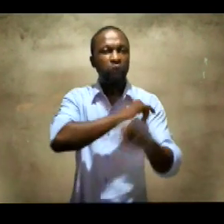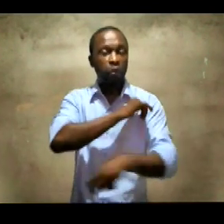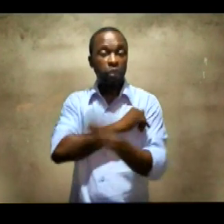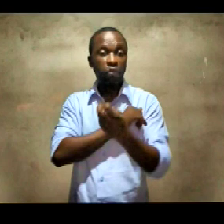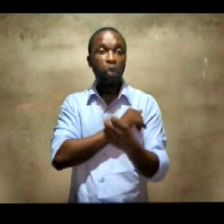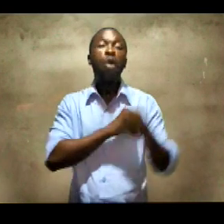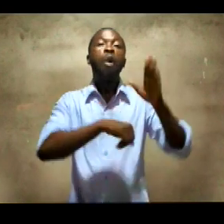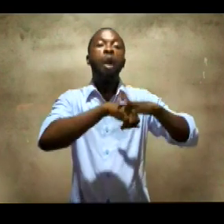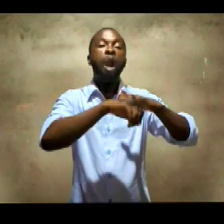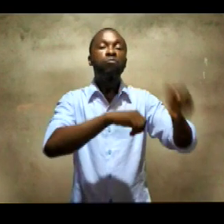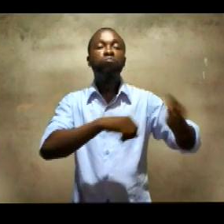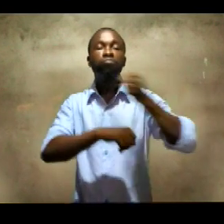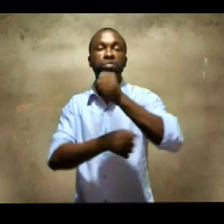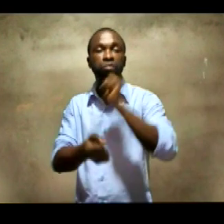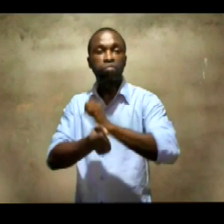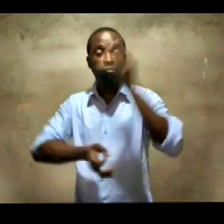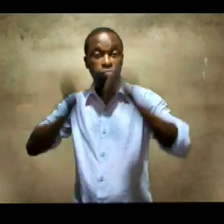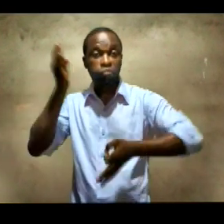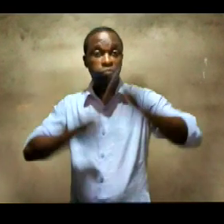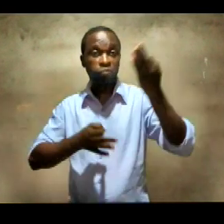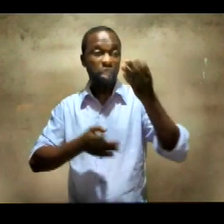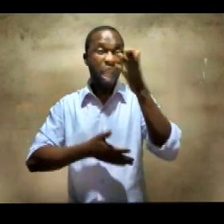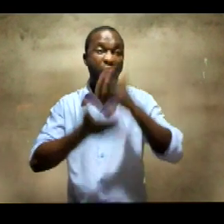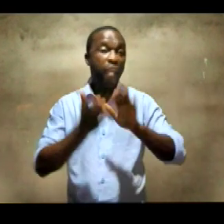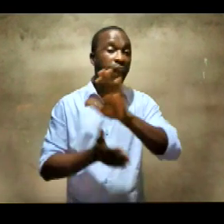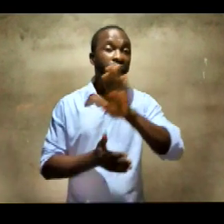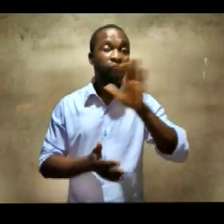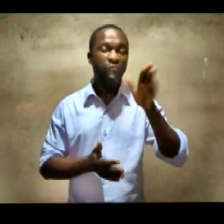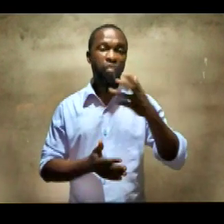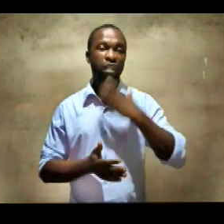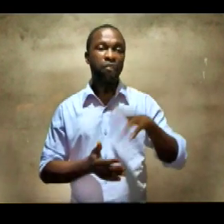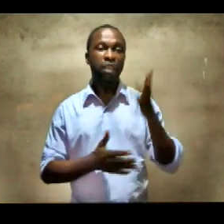boycotter. Ils dénoncent une justice politisée et un climat de règlement de compte.